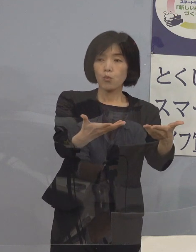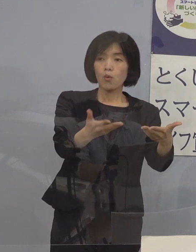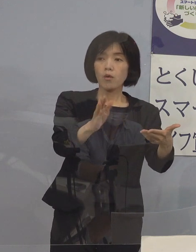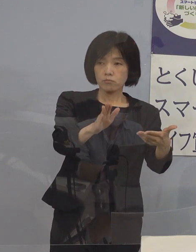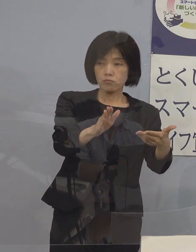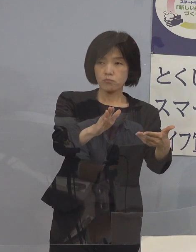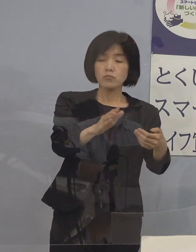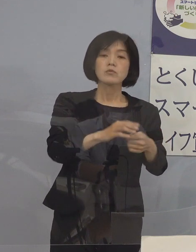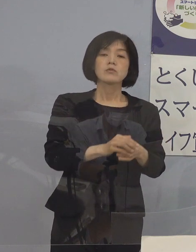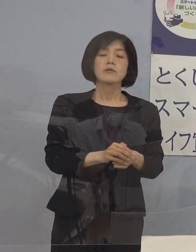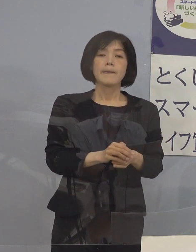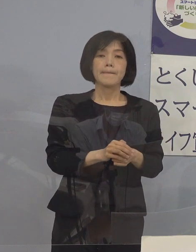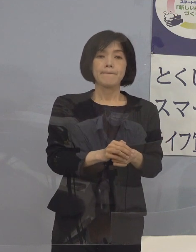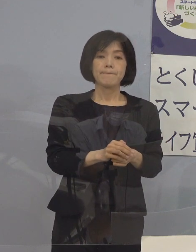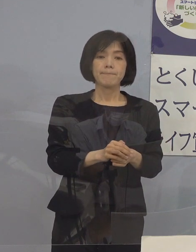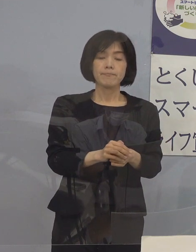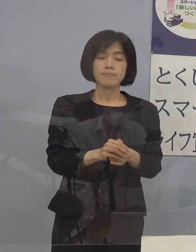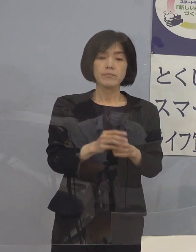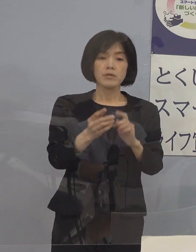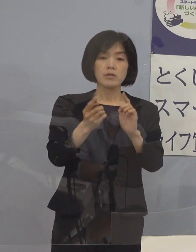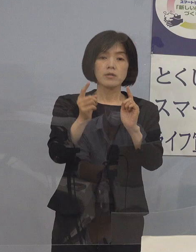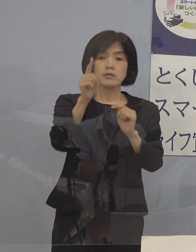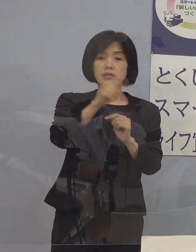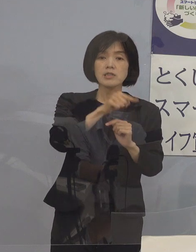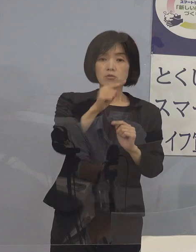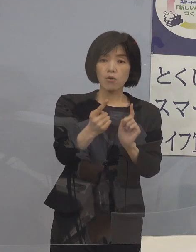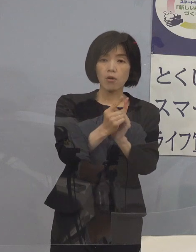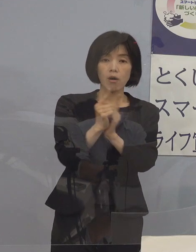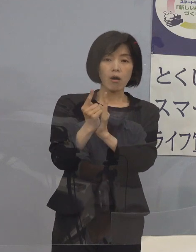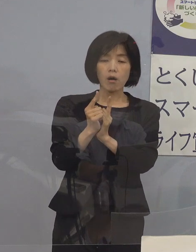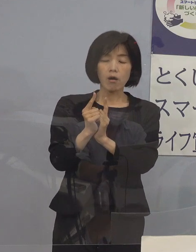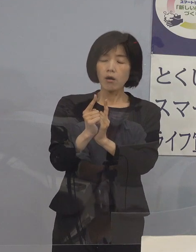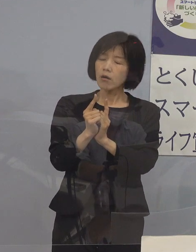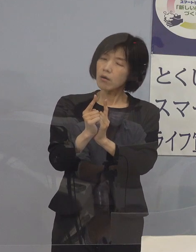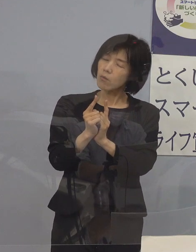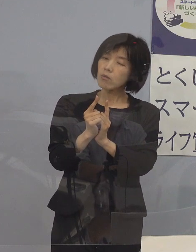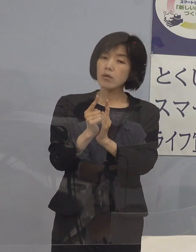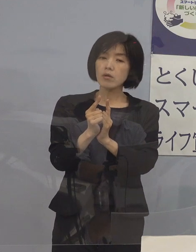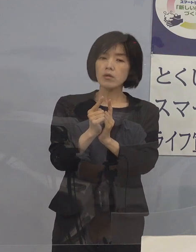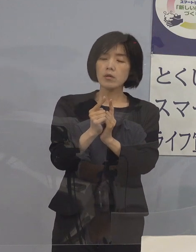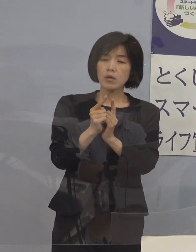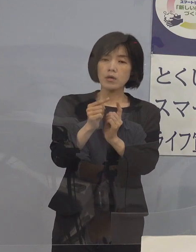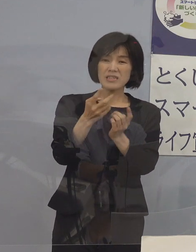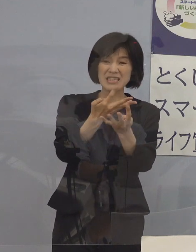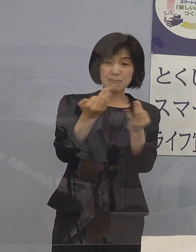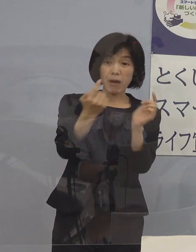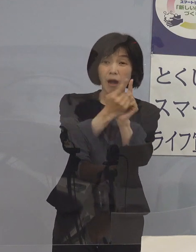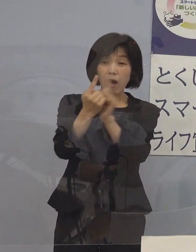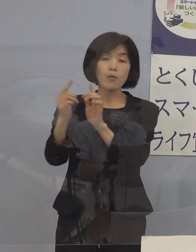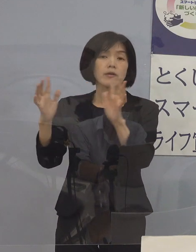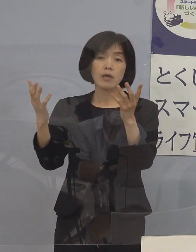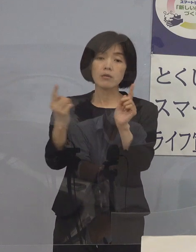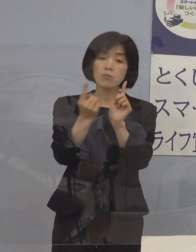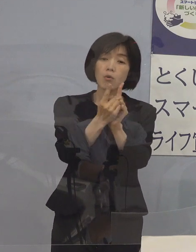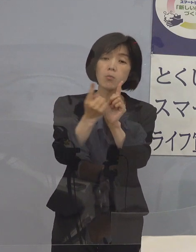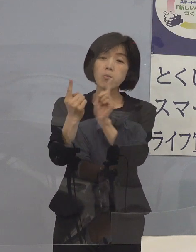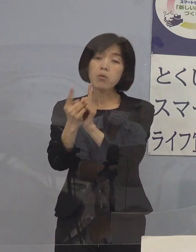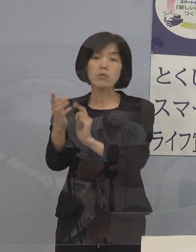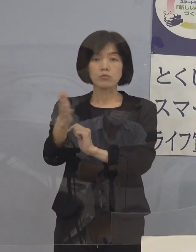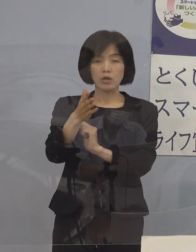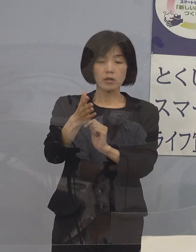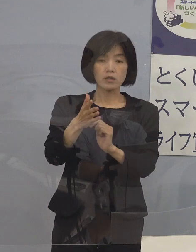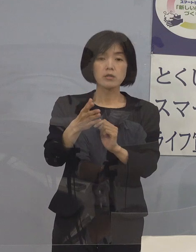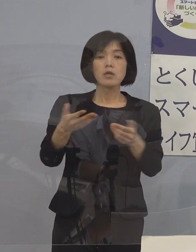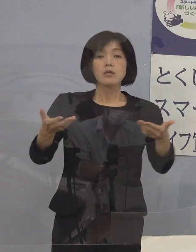をされると、そして人との接触はそうした意味で非常に限定的、屋外ということもあり、仕事中